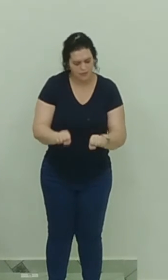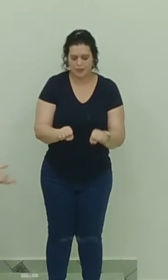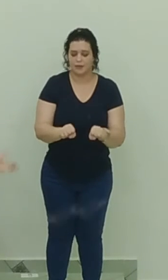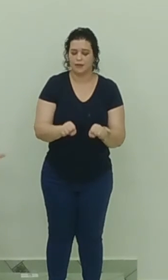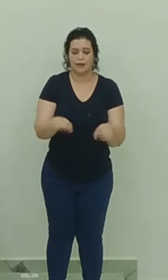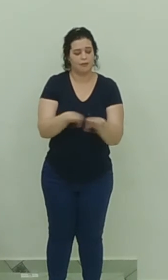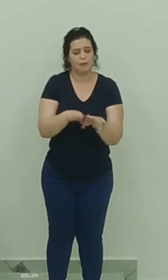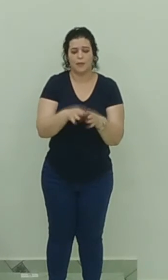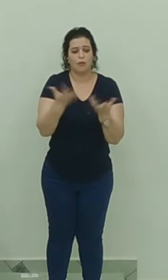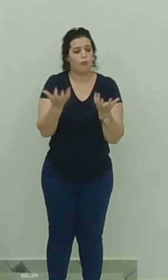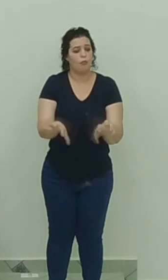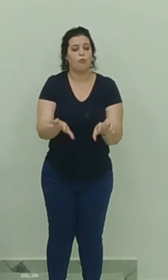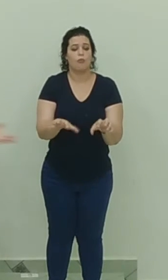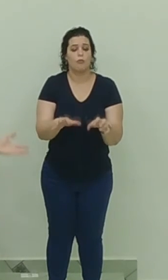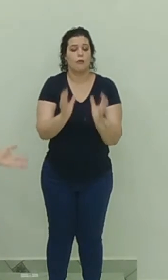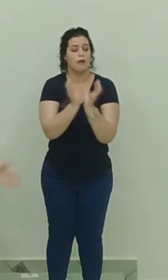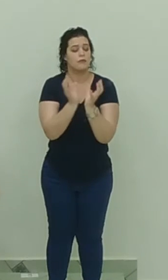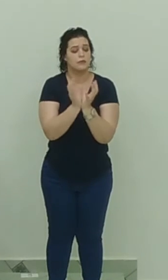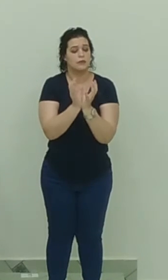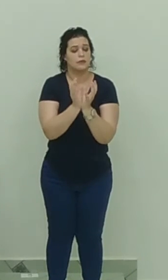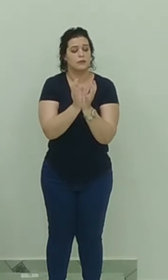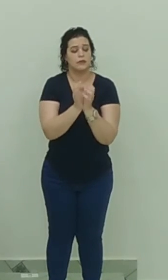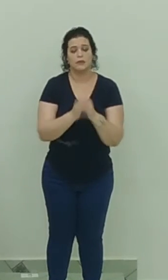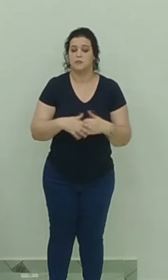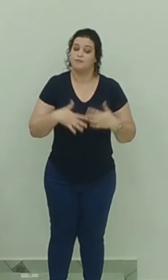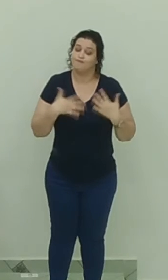decidimos excluí-lo. E é assim que funciona.